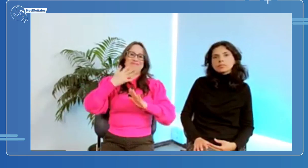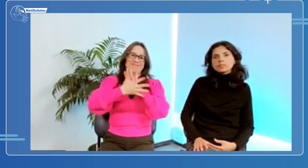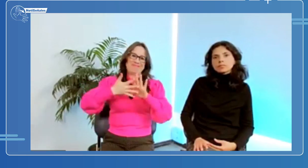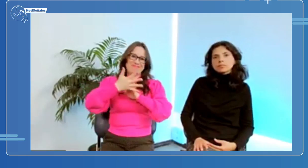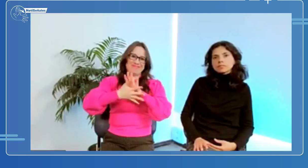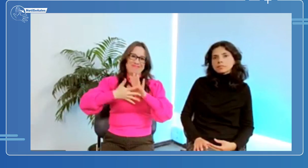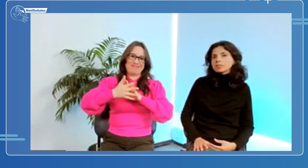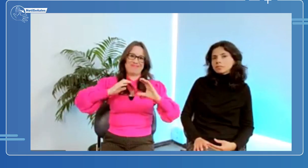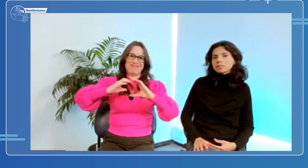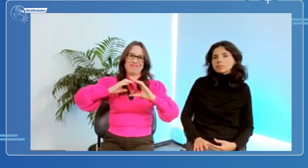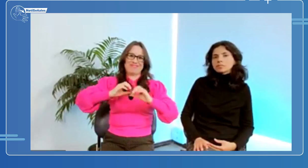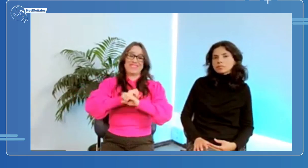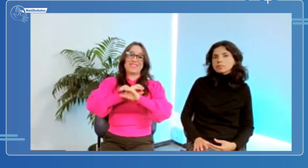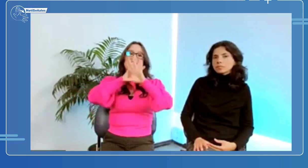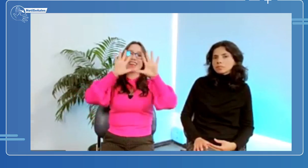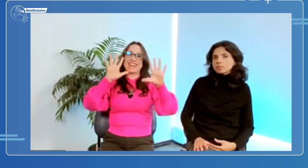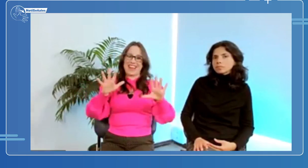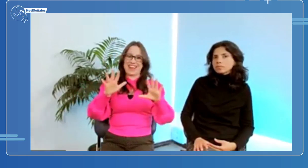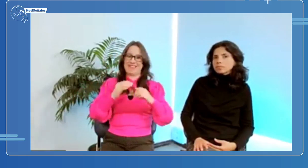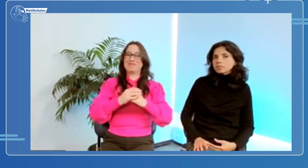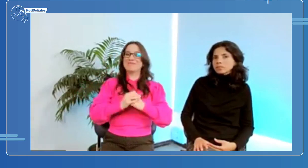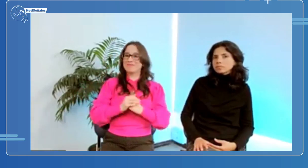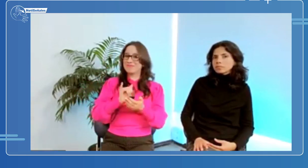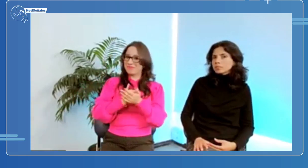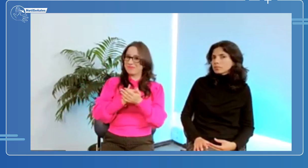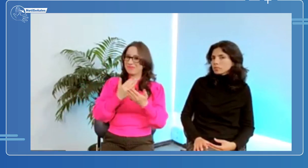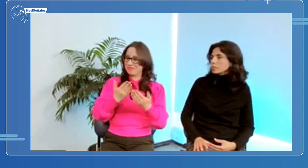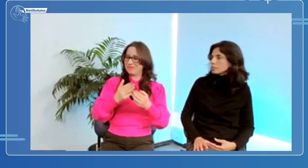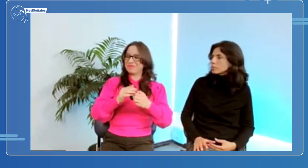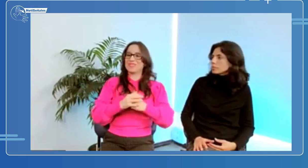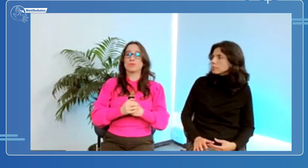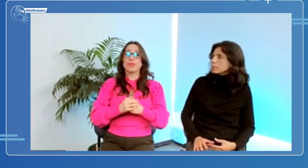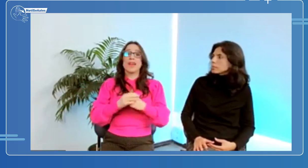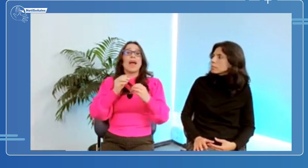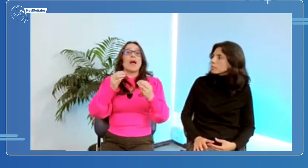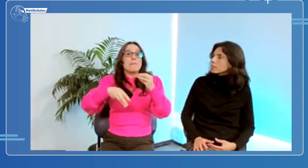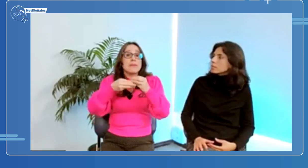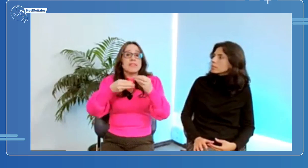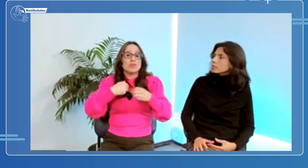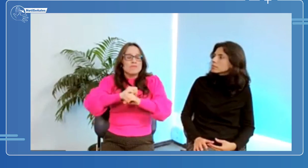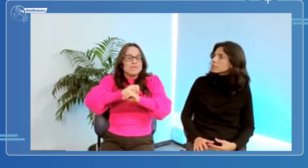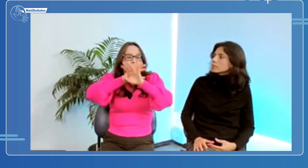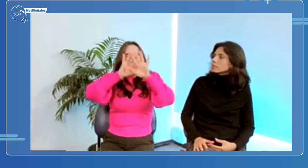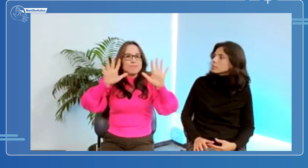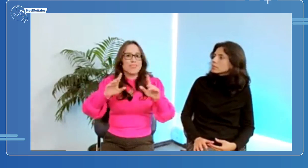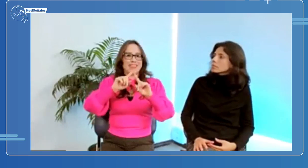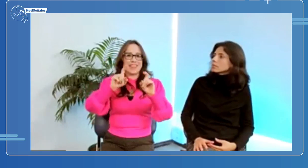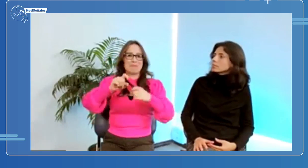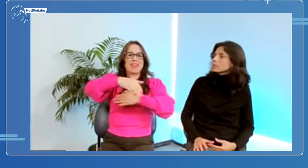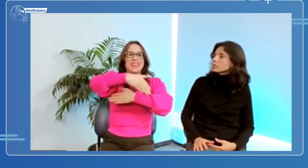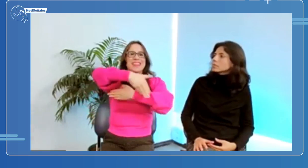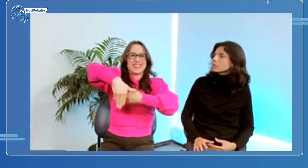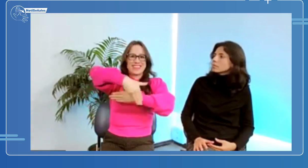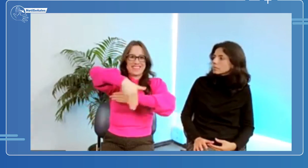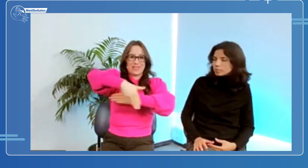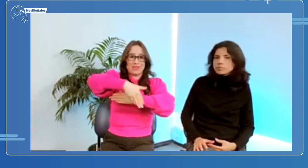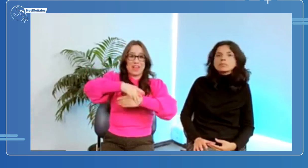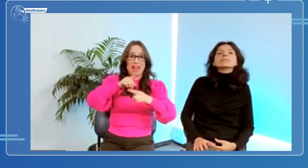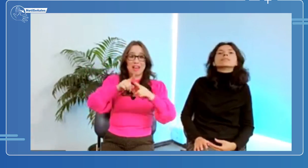prestos a orientarlos y sobre todo a través de la lengua de señas, siendo una comunicación clara. Además, para ser